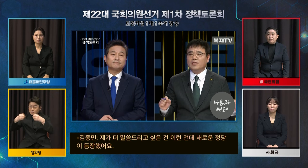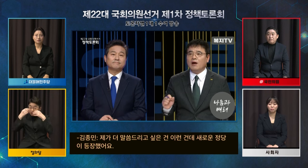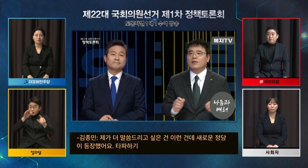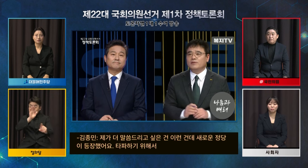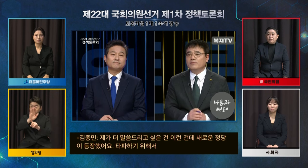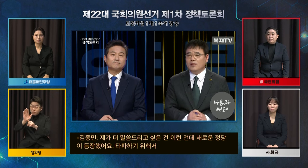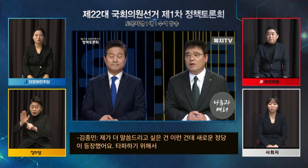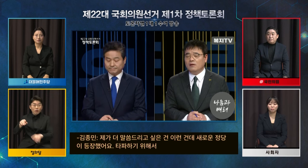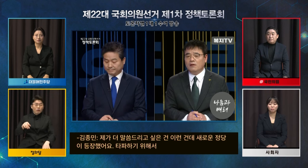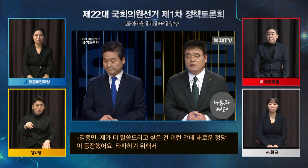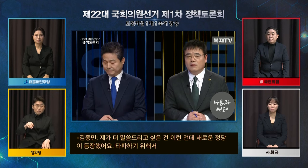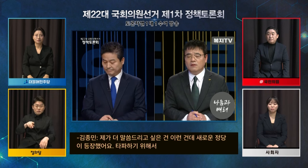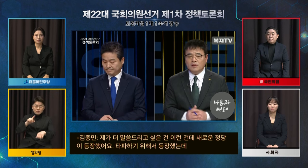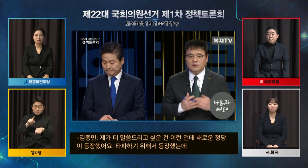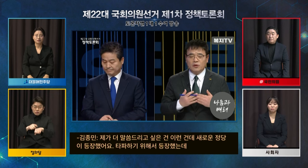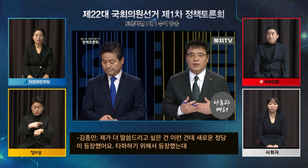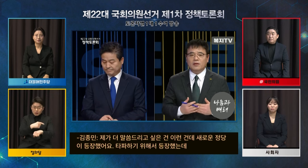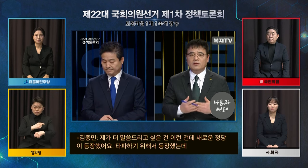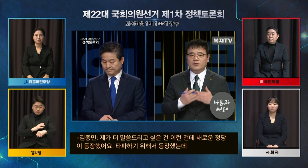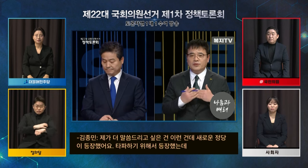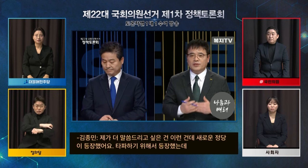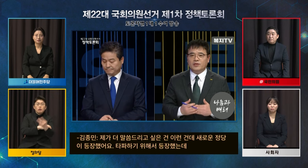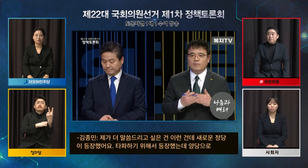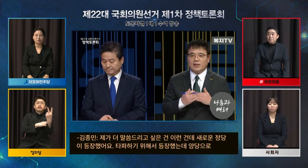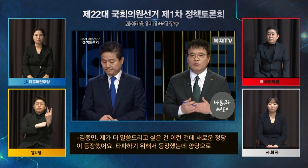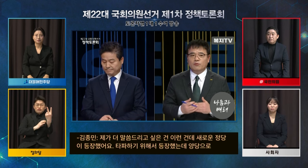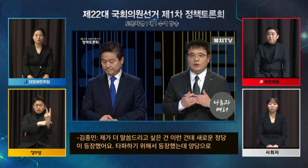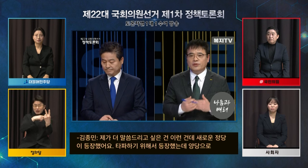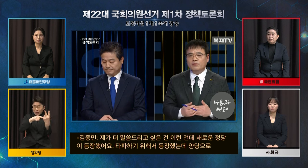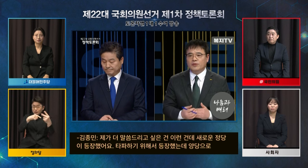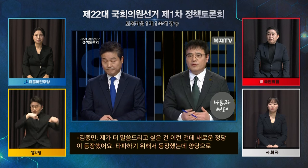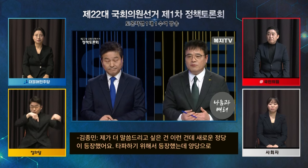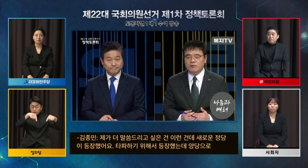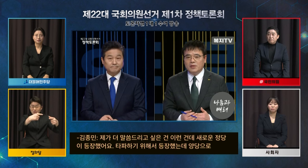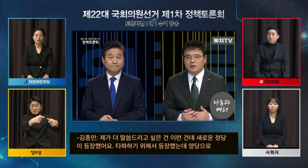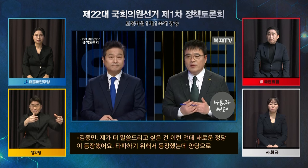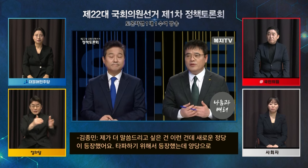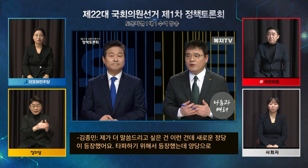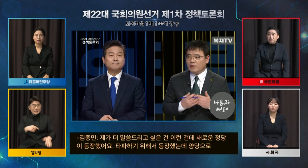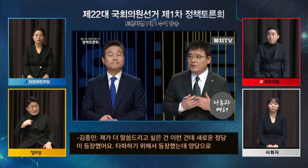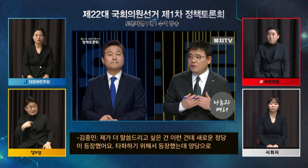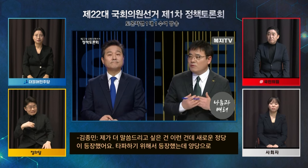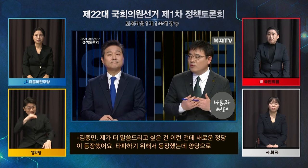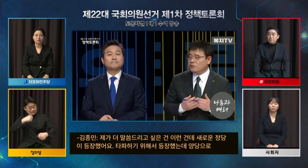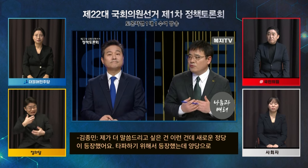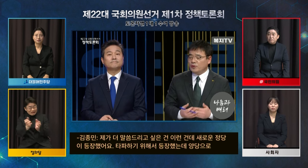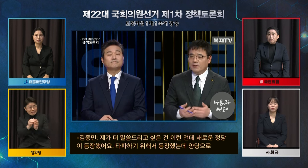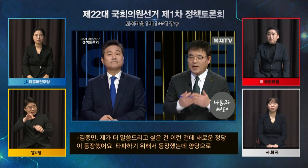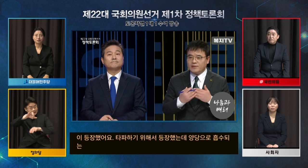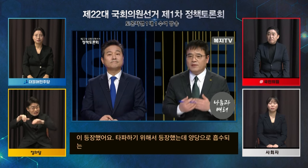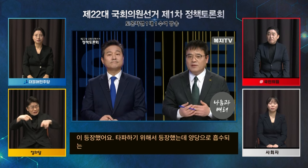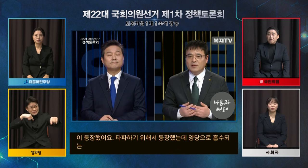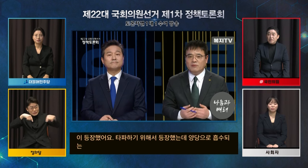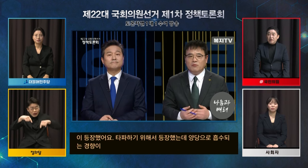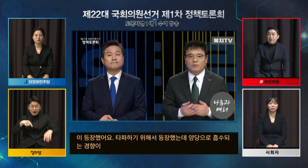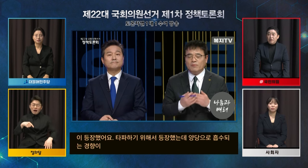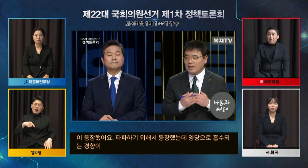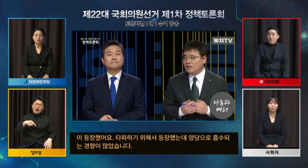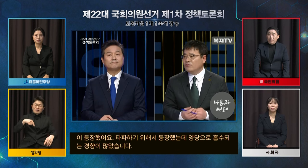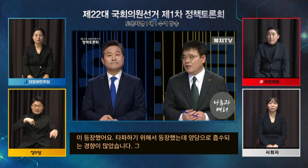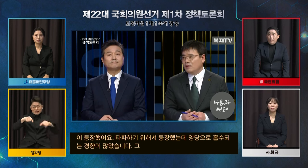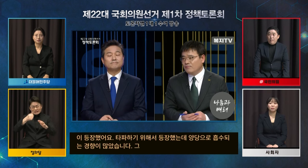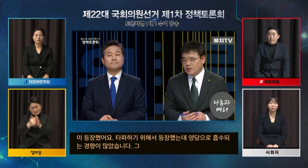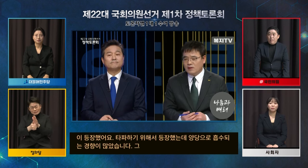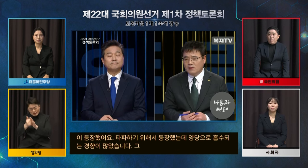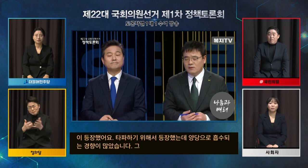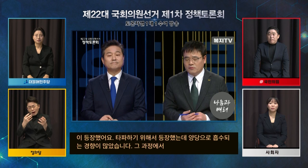경향이 굉장히 강화됐습니다. 그러니까 정의당은 그거를 지키고 만들어 온 정치를 펼쳤고 그 과정에 여러 가지 어려움도 있고 저희가 반성해야 될 태도와 고민도